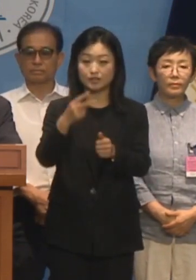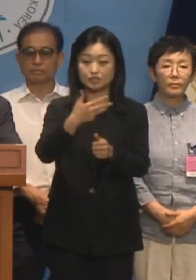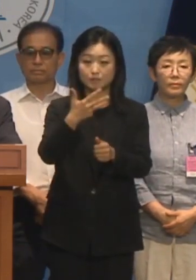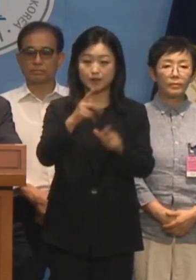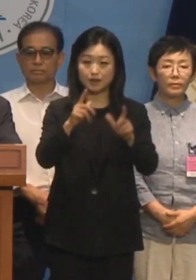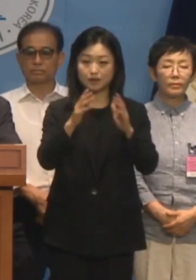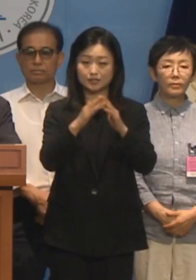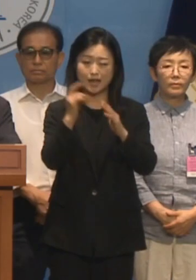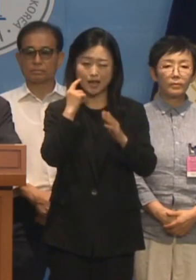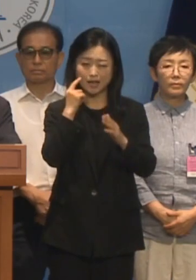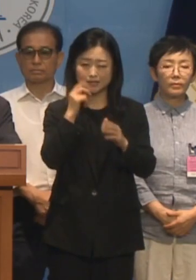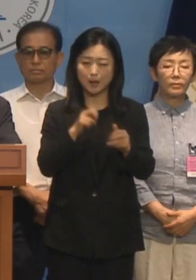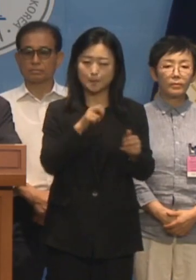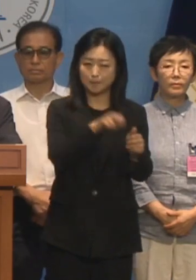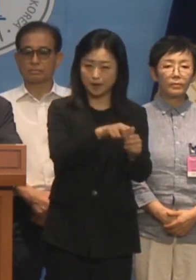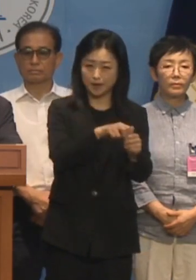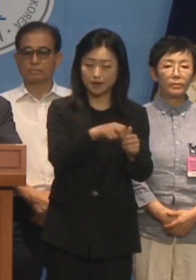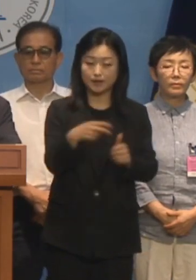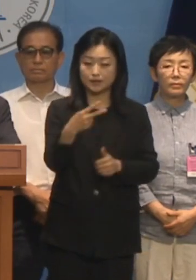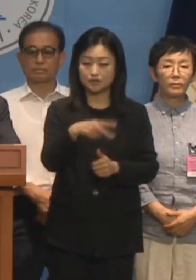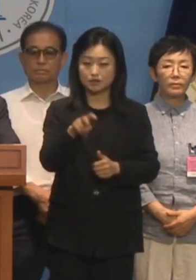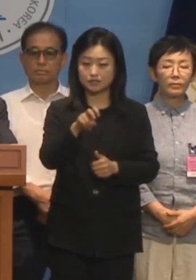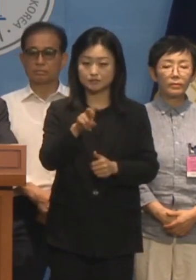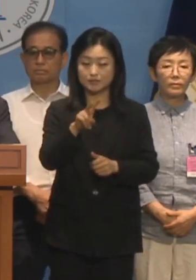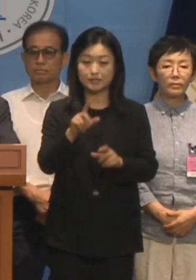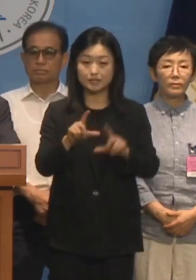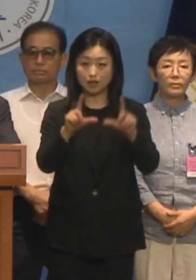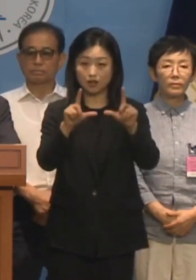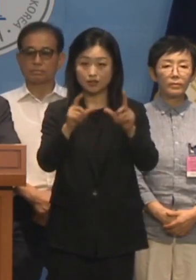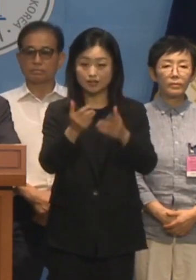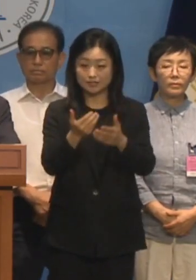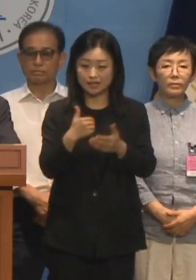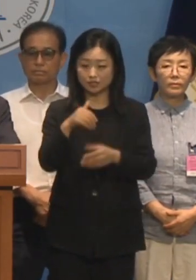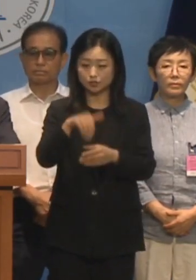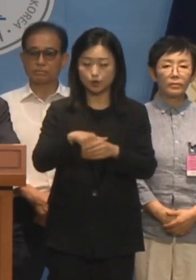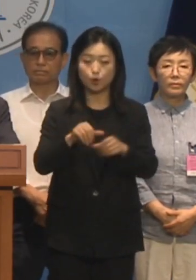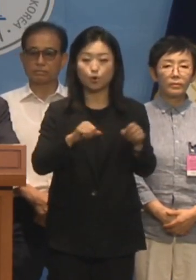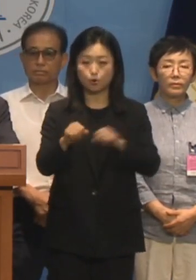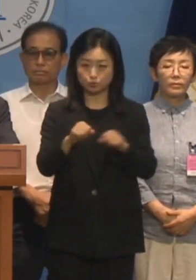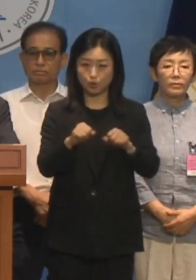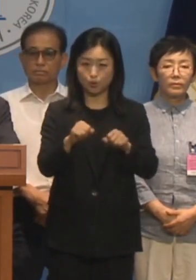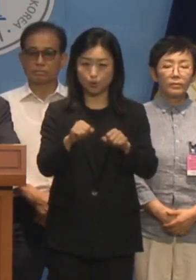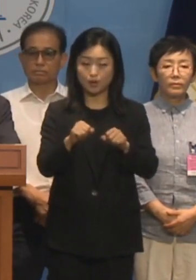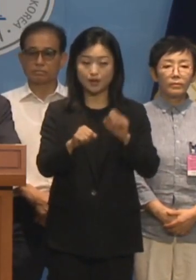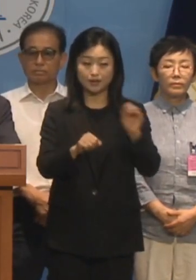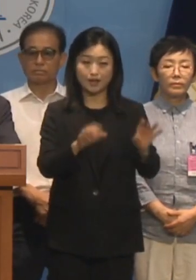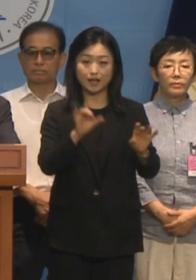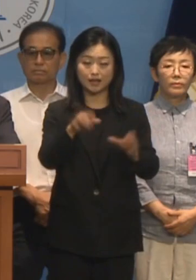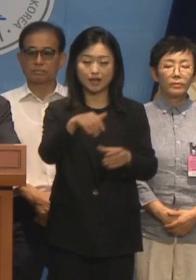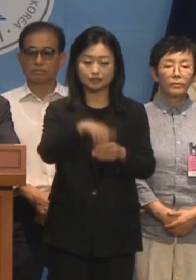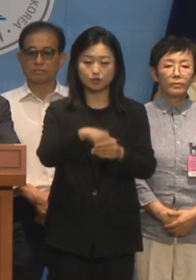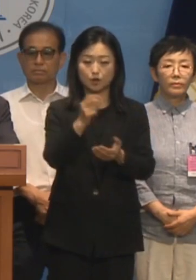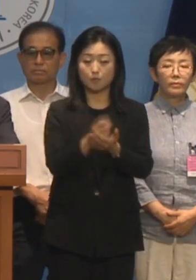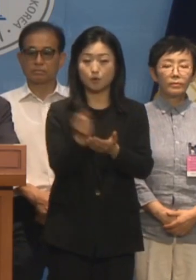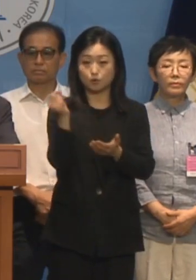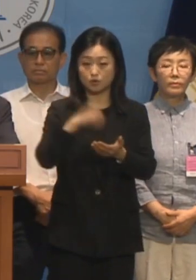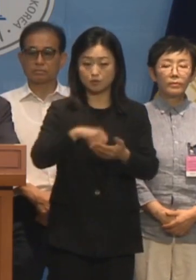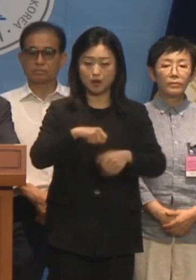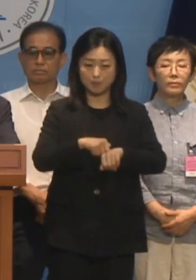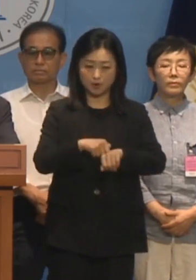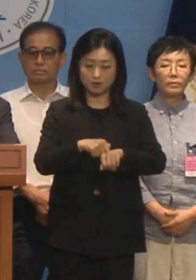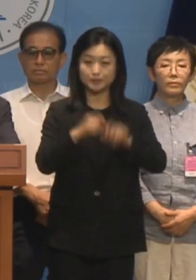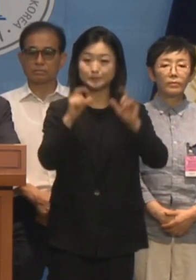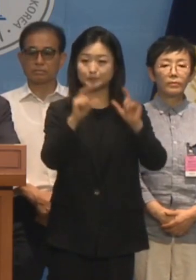전입으로 그리고 2022년엔 사전선거운동으로 각각 선거법 위반 벌금형을